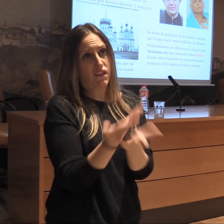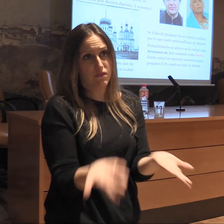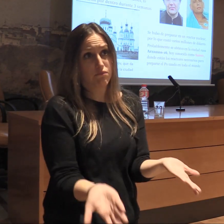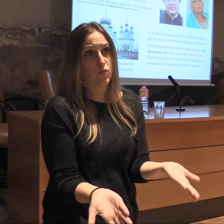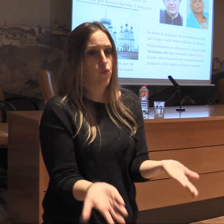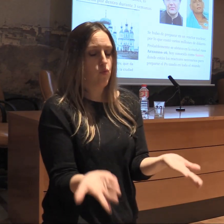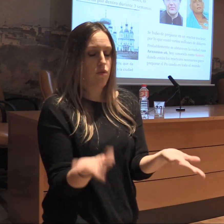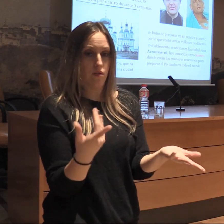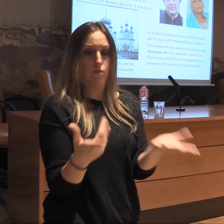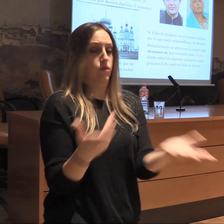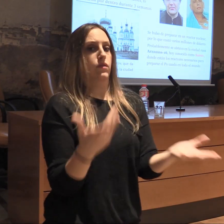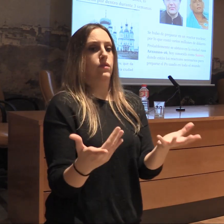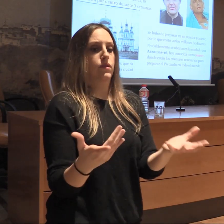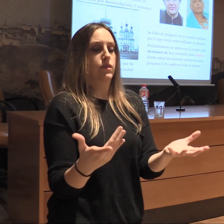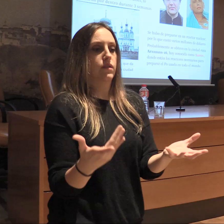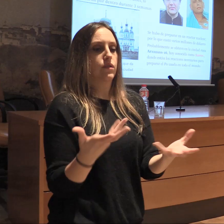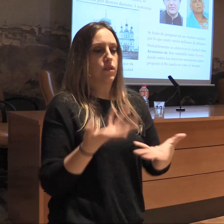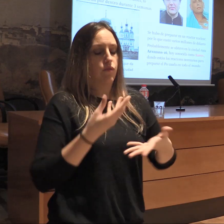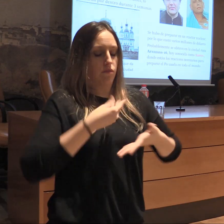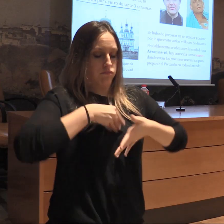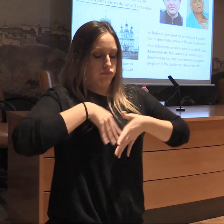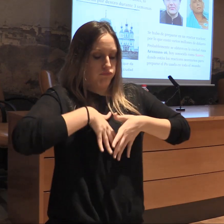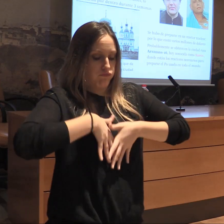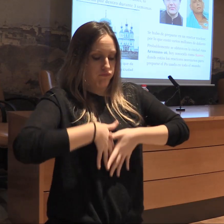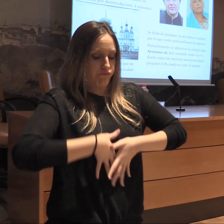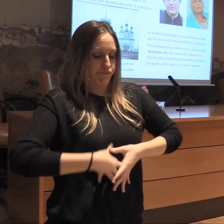que fue corroído por dentro.